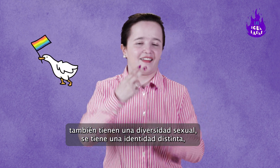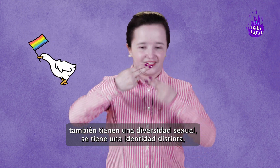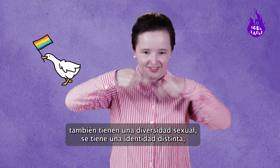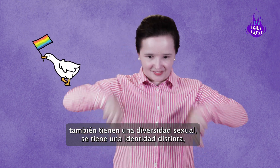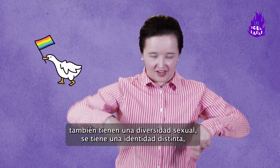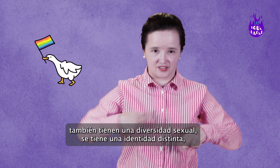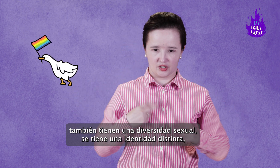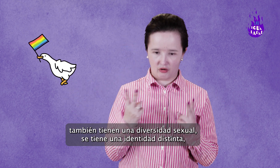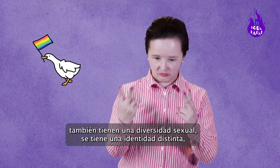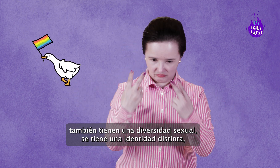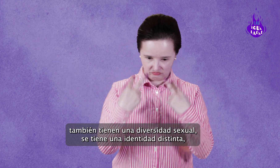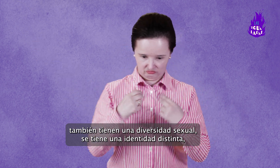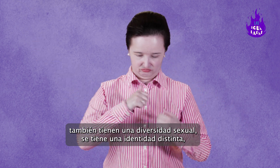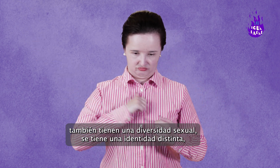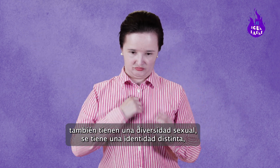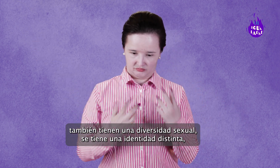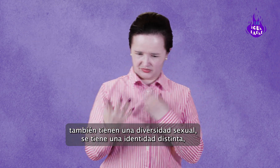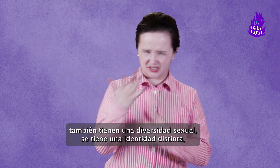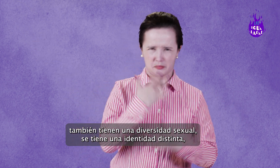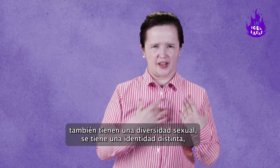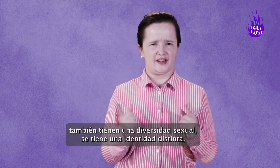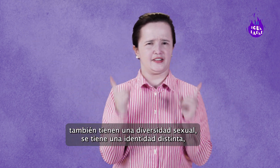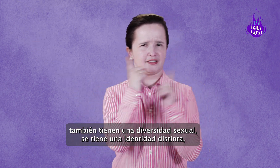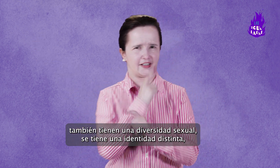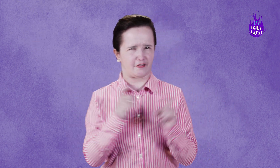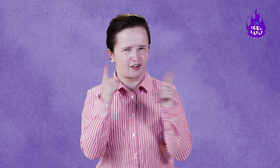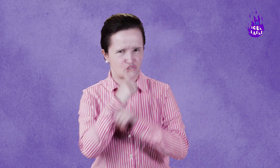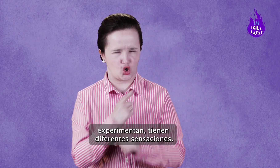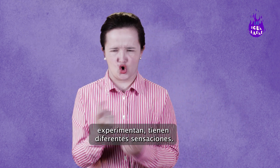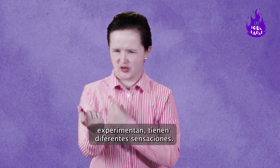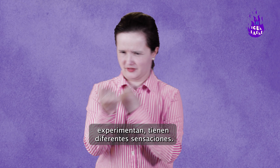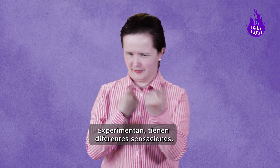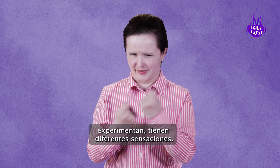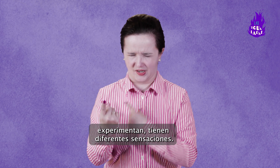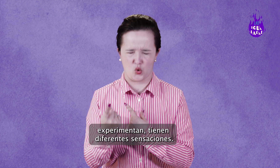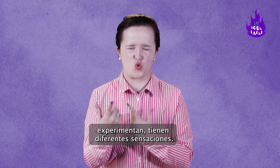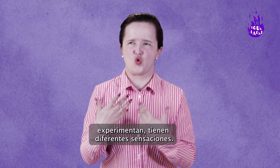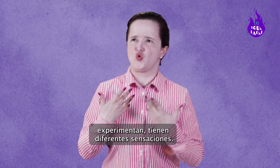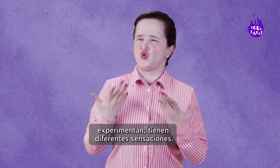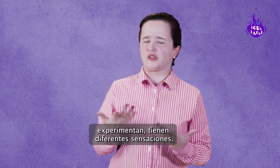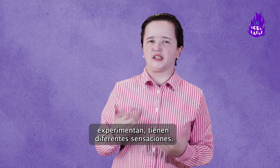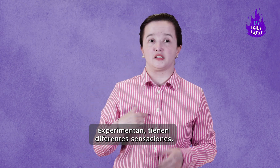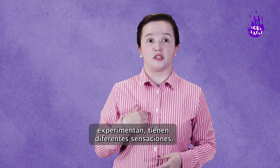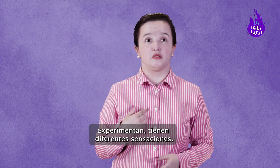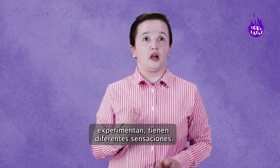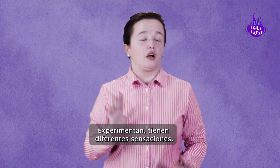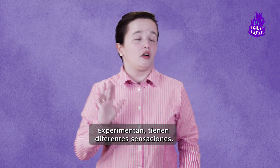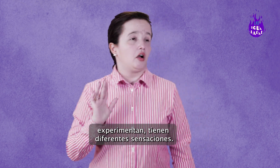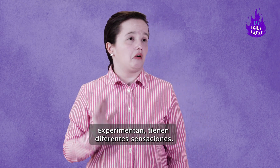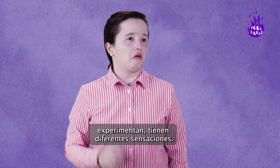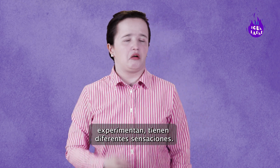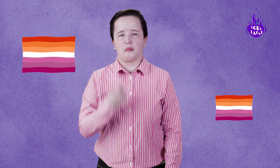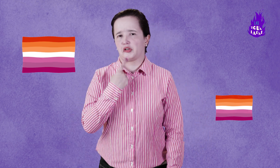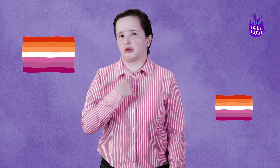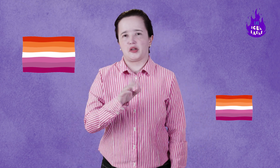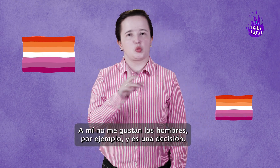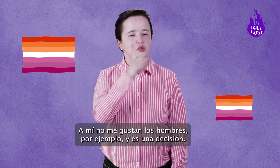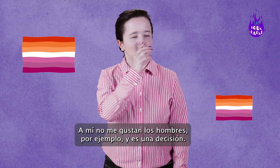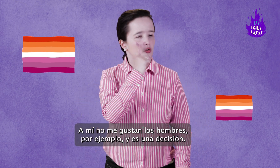diversidad sexual. Se tiene una identidad distinta, experimentan, tienen diferentes sensaciones. A mí no me